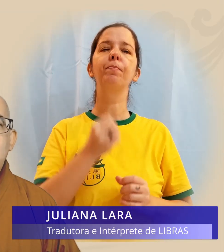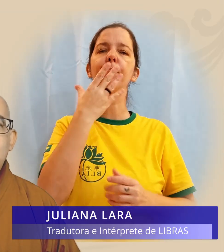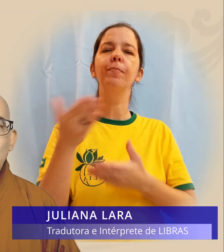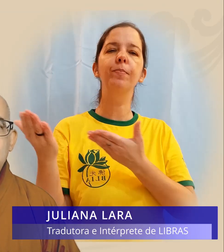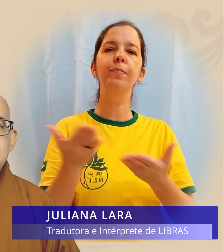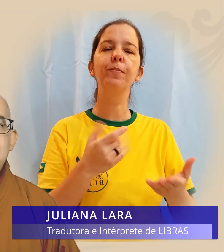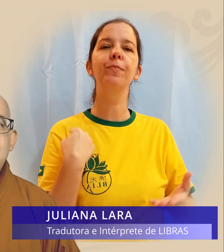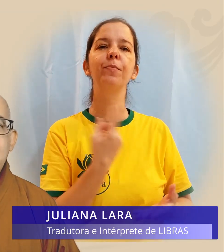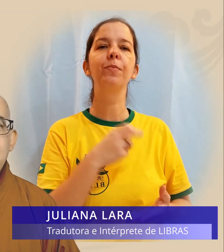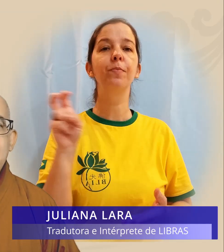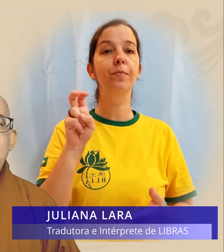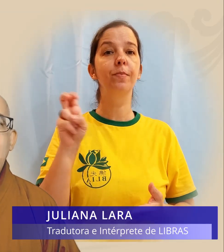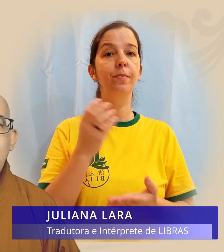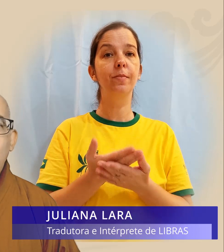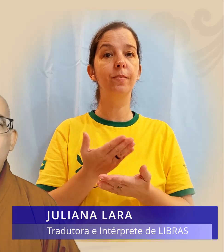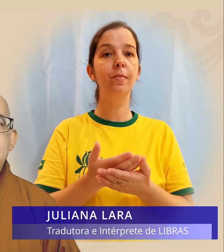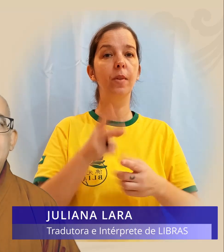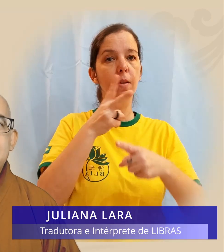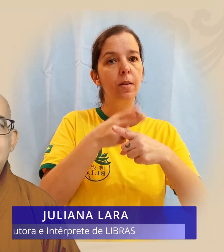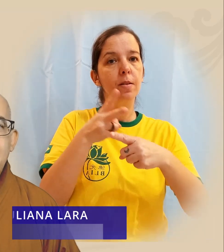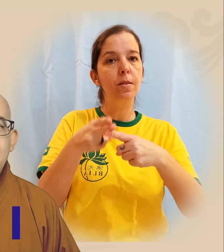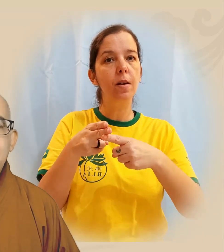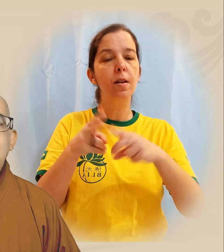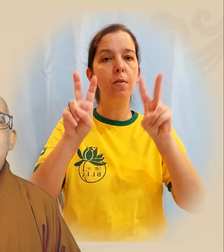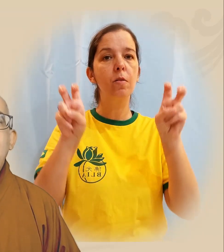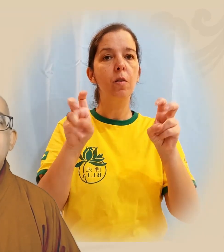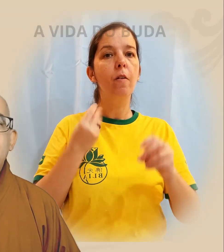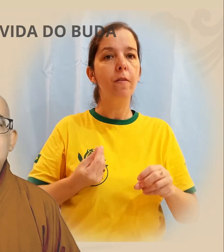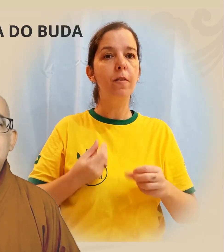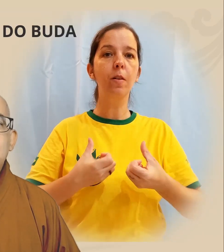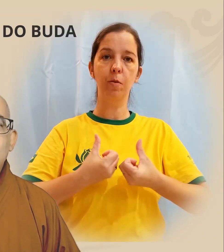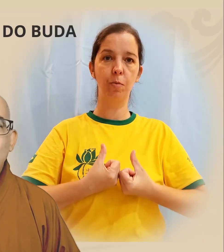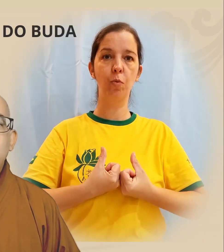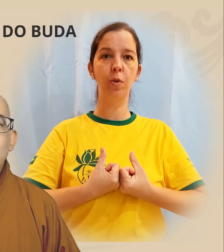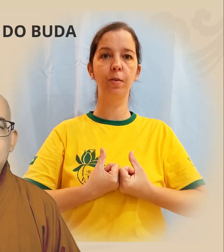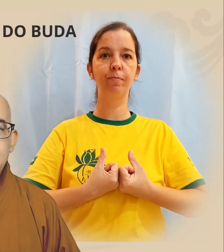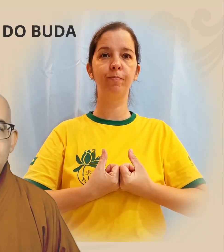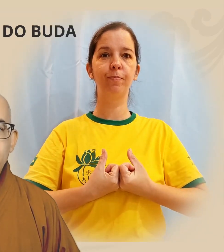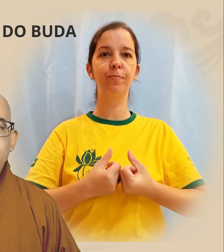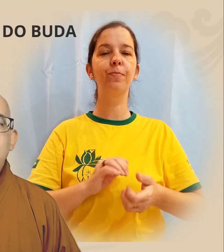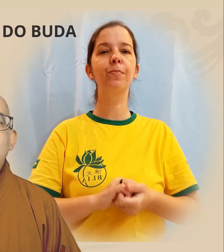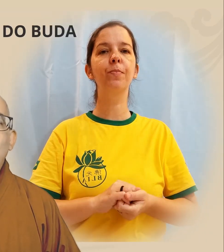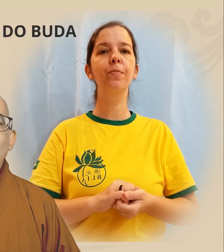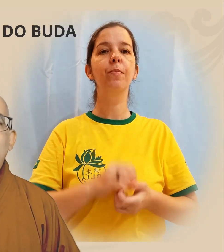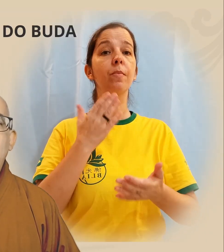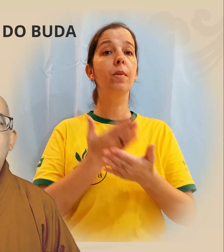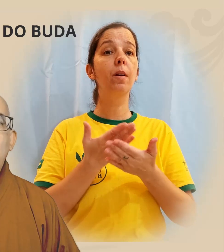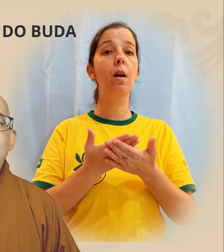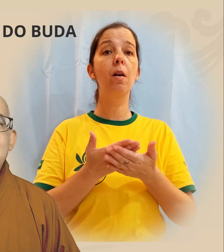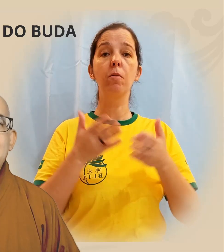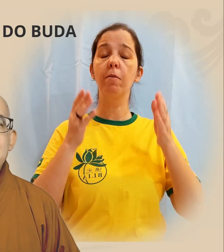Bem-vindos à nossa quinta aula da série A Vida do Buda,